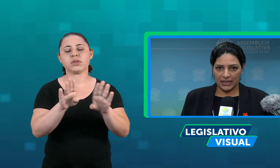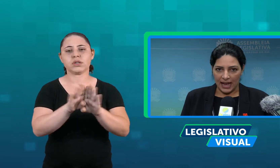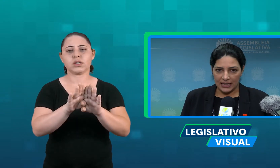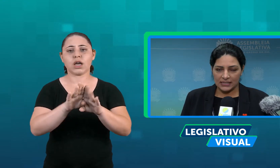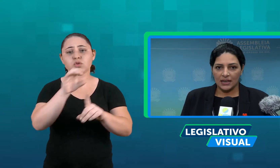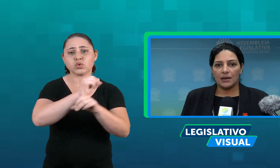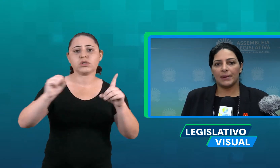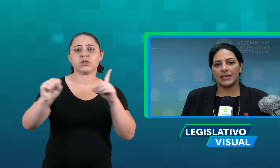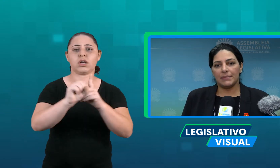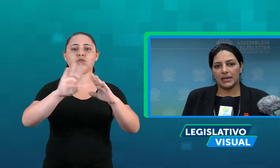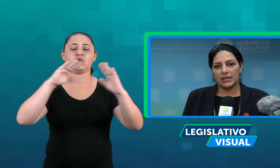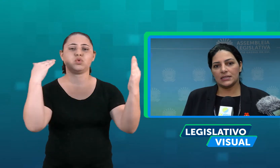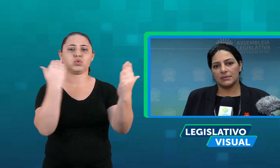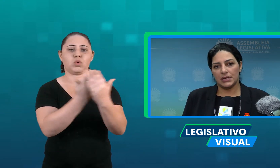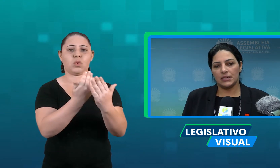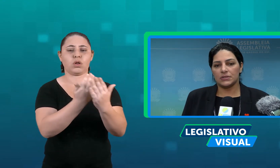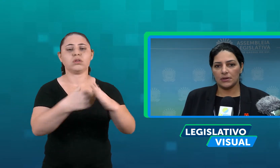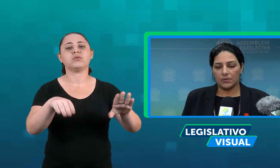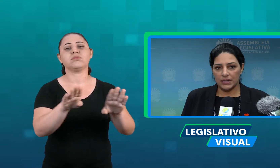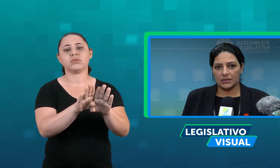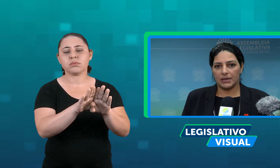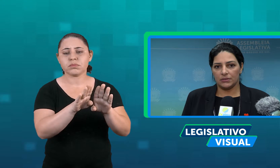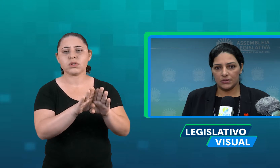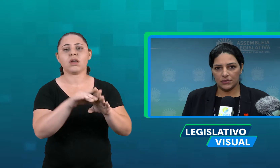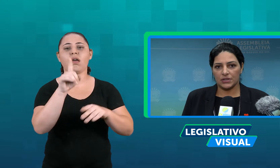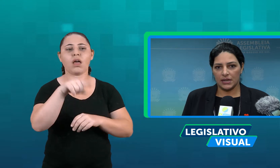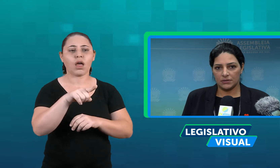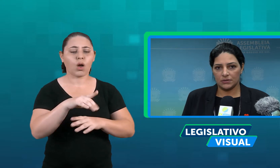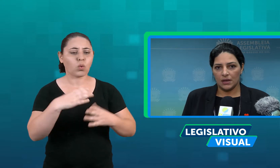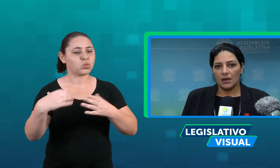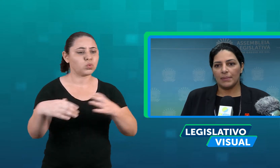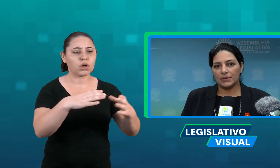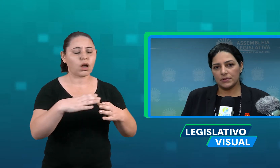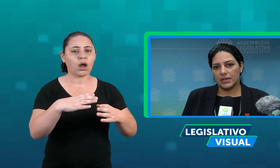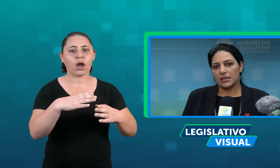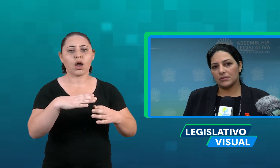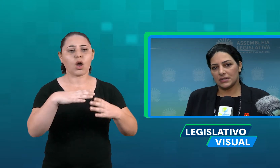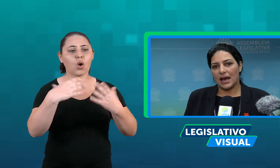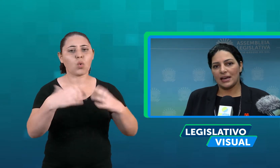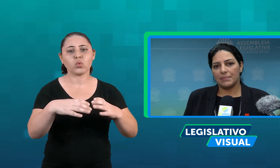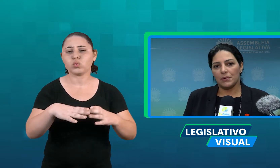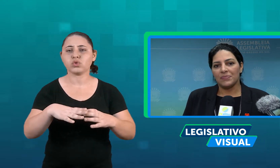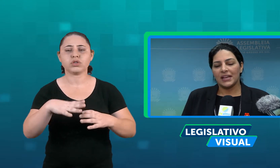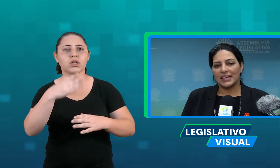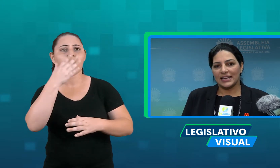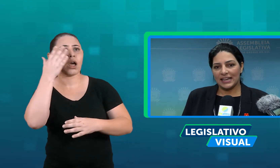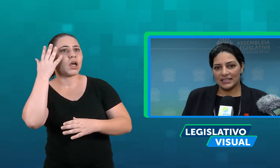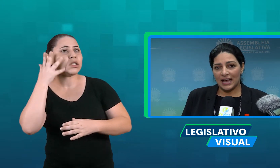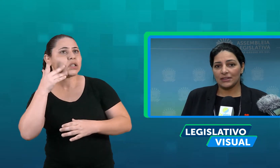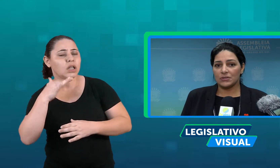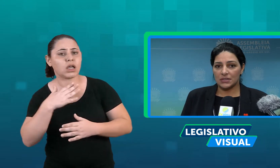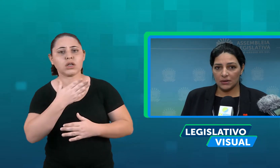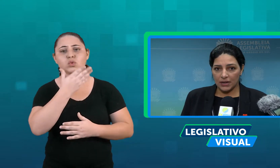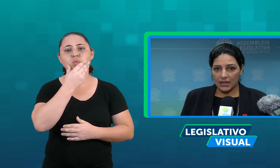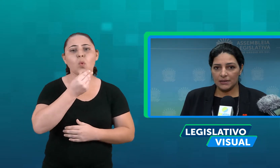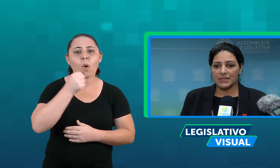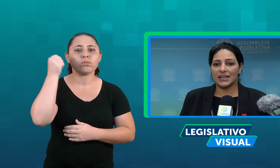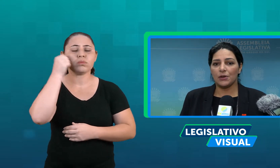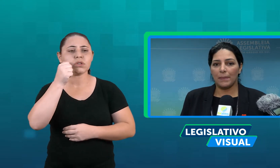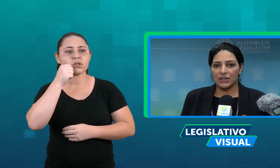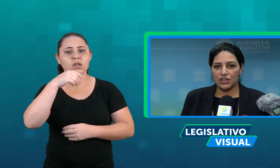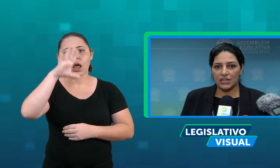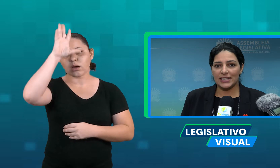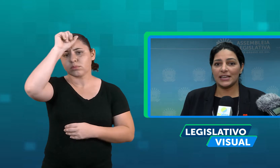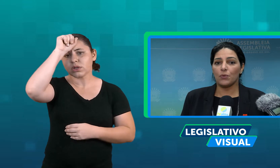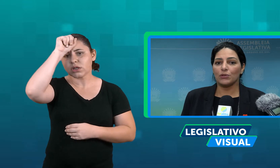mais eficaz para que meninas e meninos tenham conhecimento dos seus direitos, para que os meninos saibam que aqueles atos são crimes,